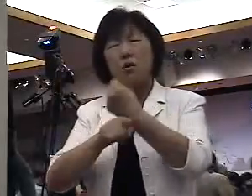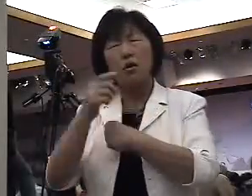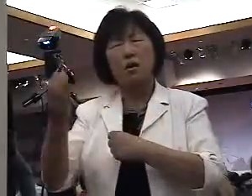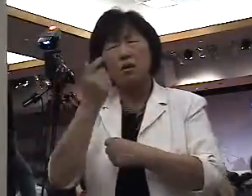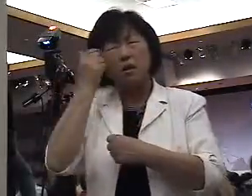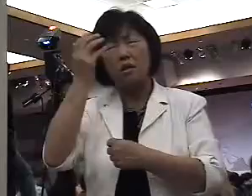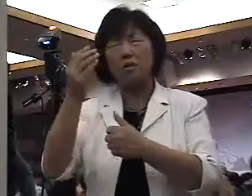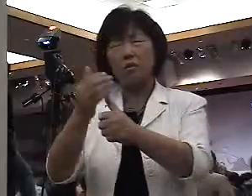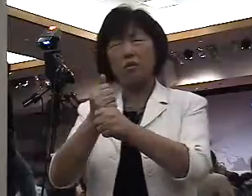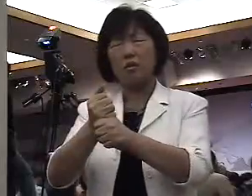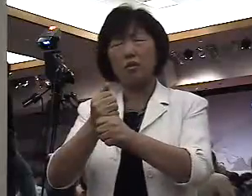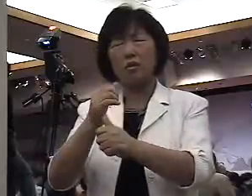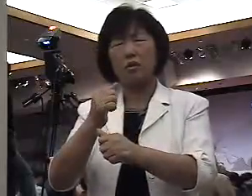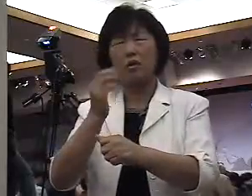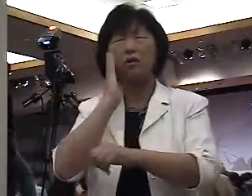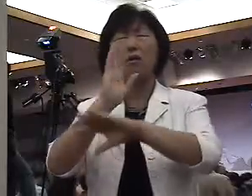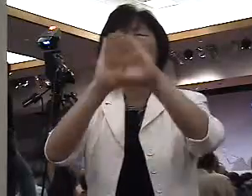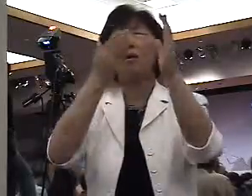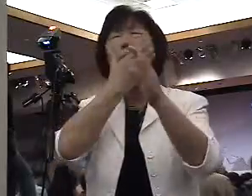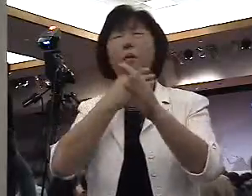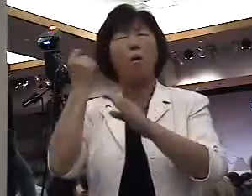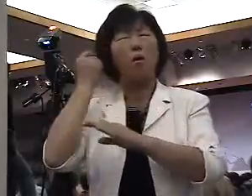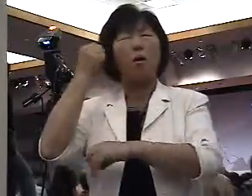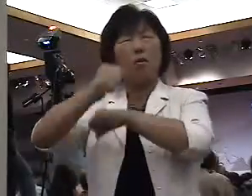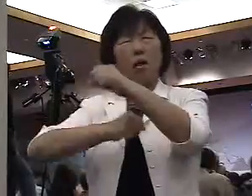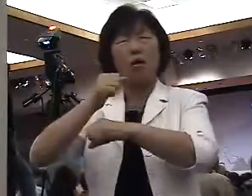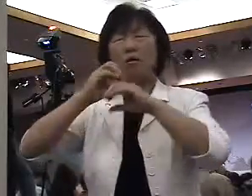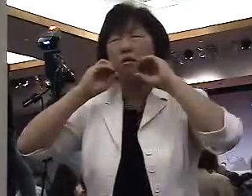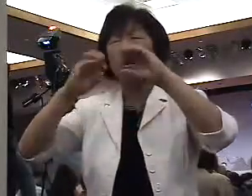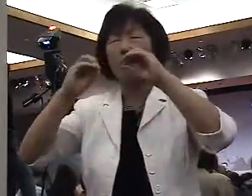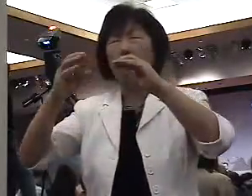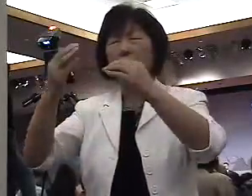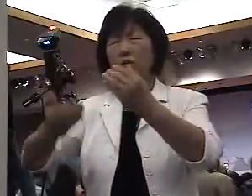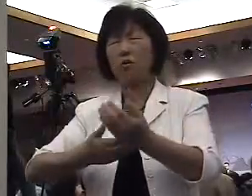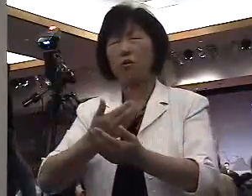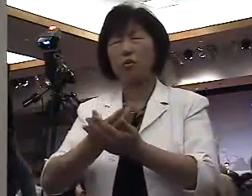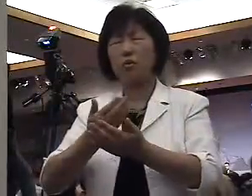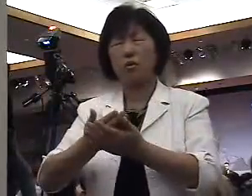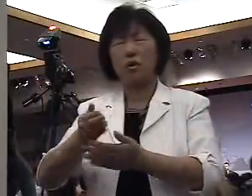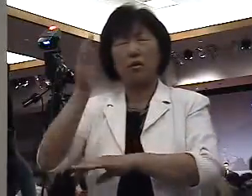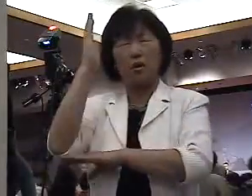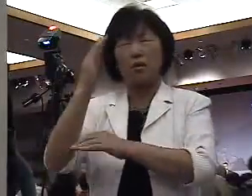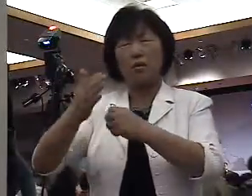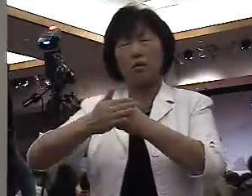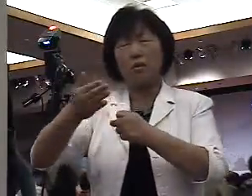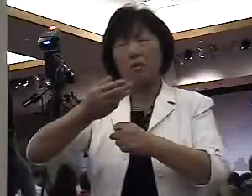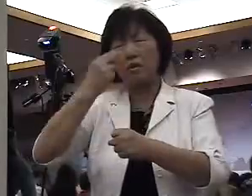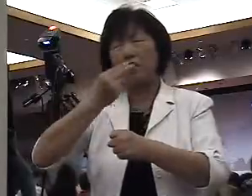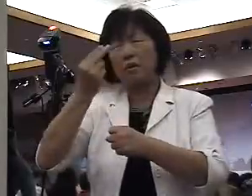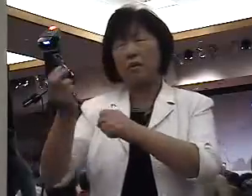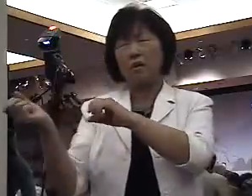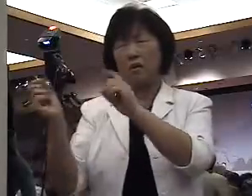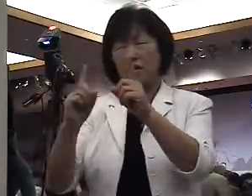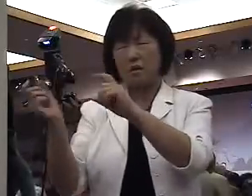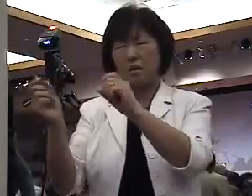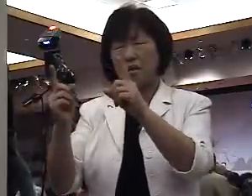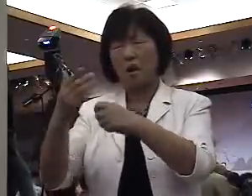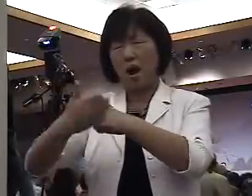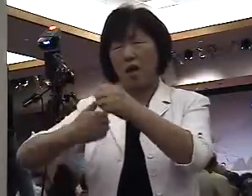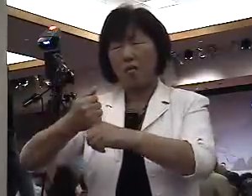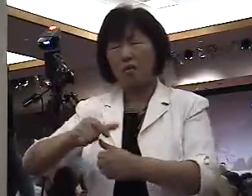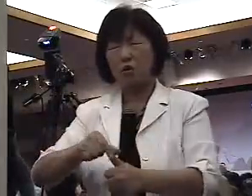성령의 영으로 붙드사 천국 복음을 마음껏 선포케 하옵소서. 아멘. 이 말씀 때문에 생명을 살리는